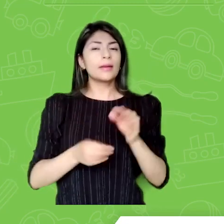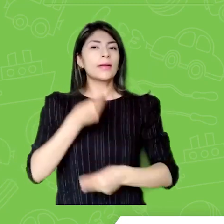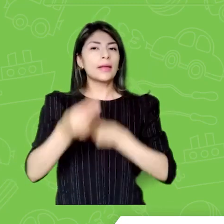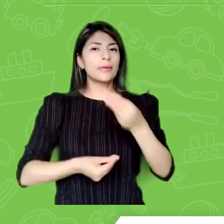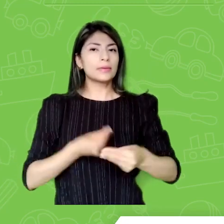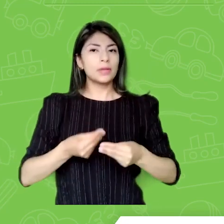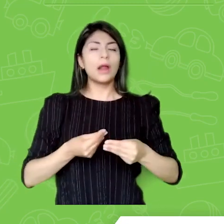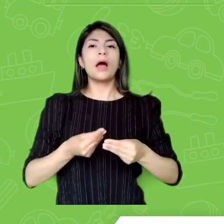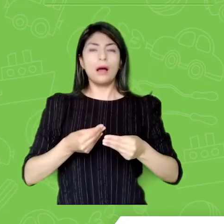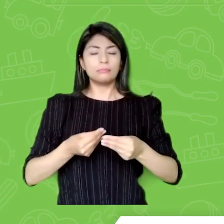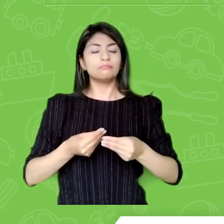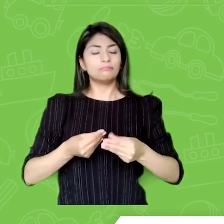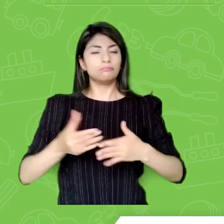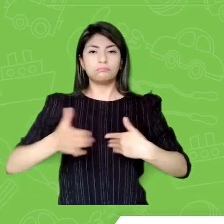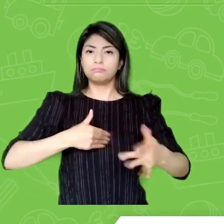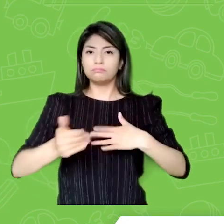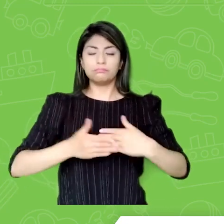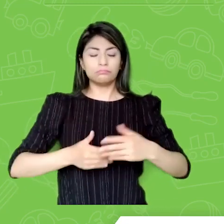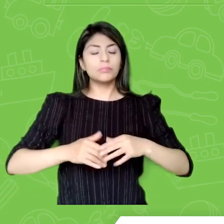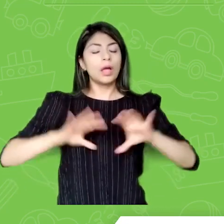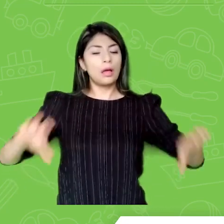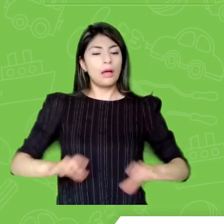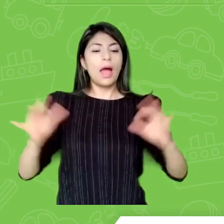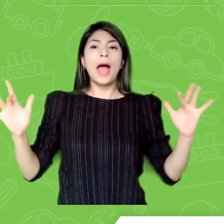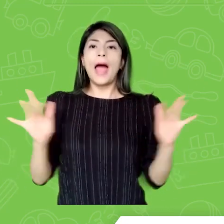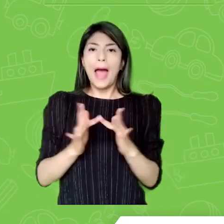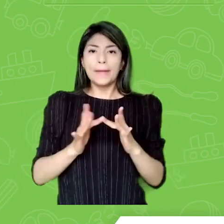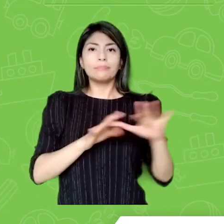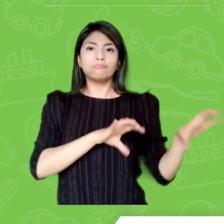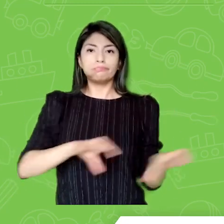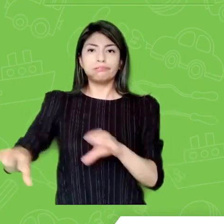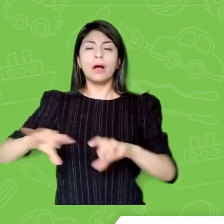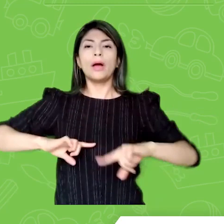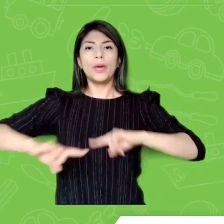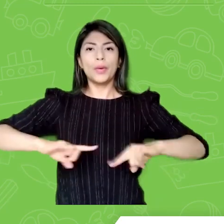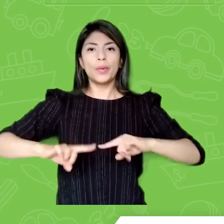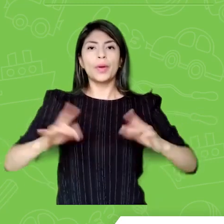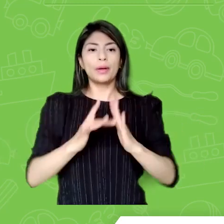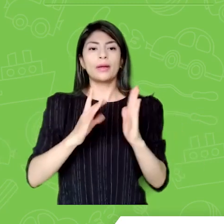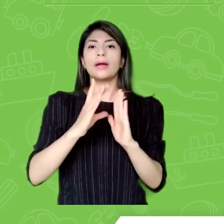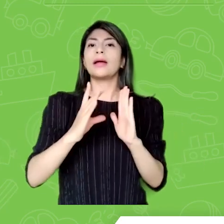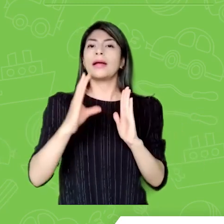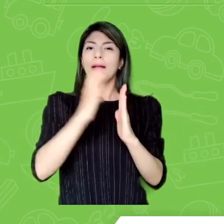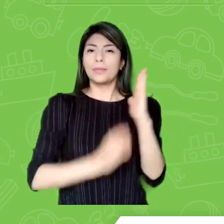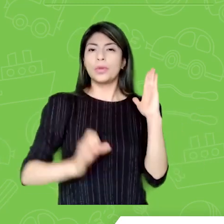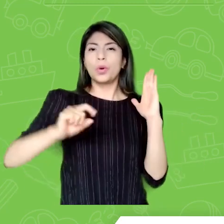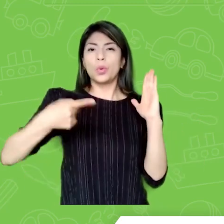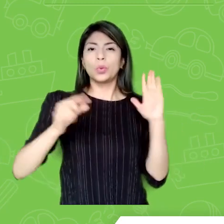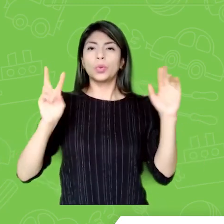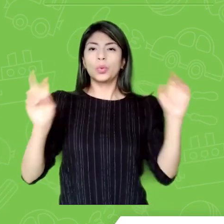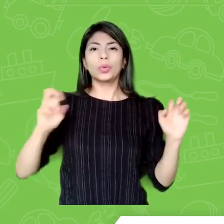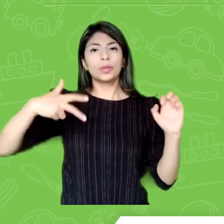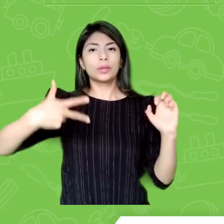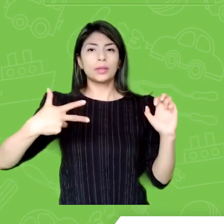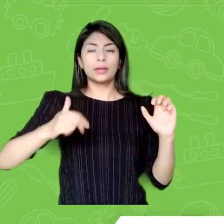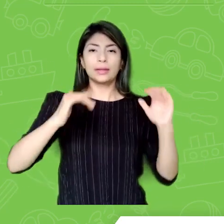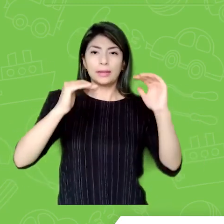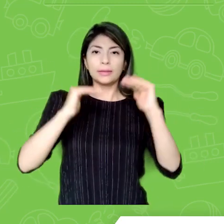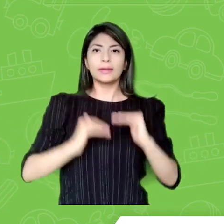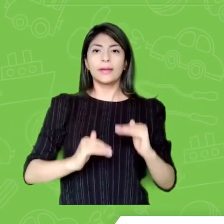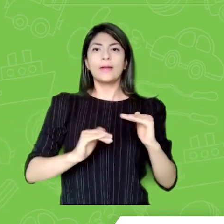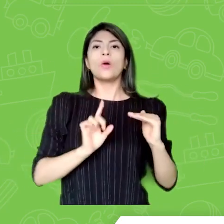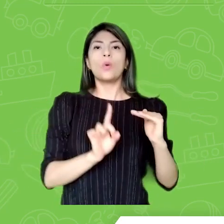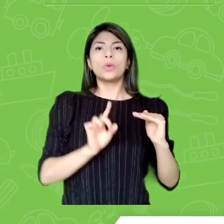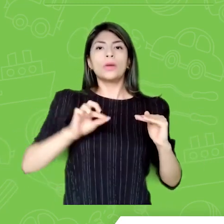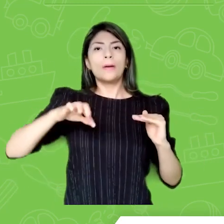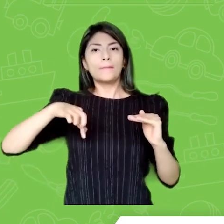del presente proceso de selección, adelantarán las actuaciones administrativas correspondientes, en los términos del capítulo